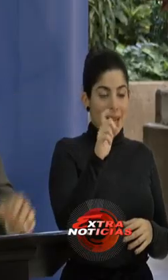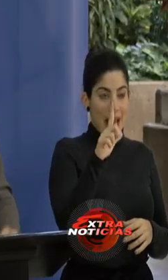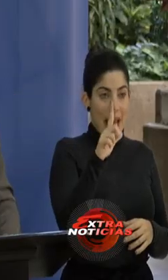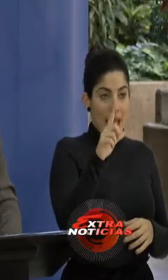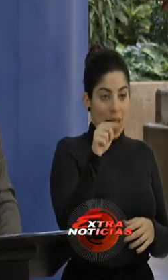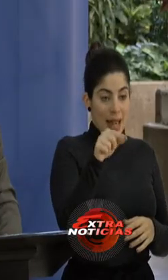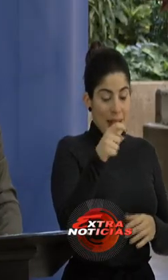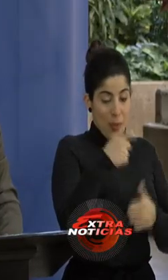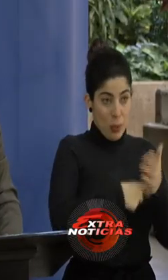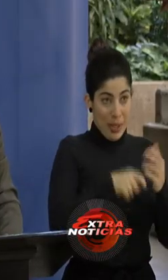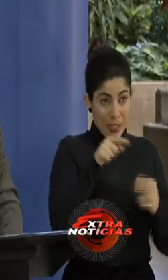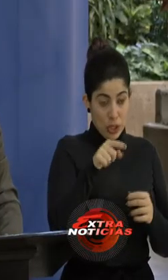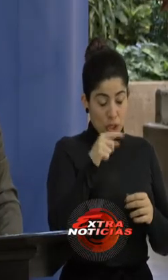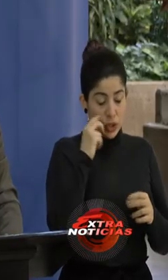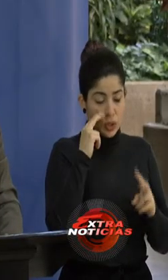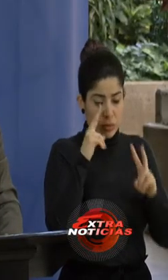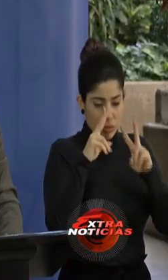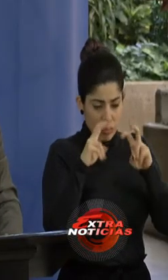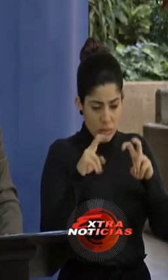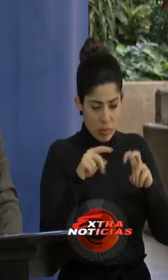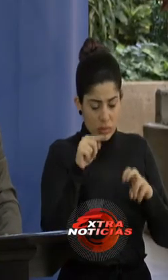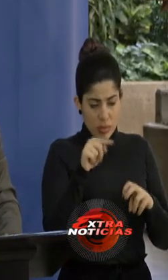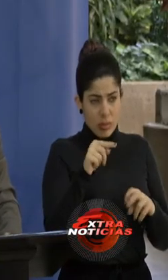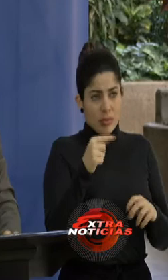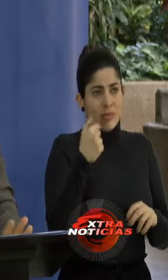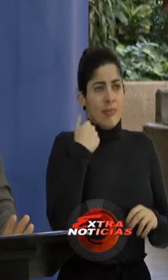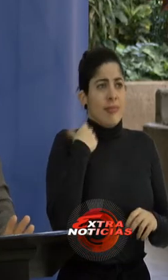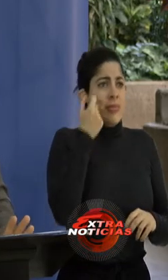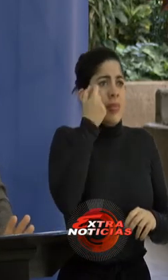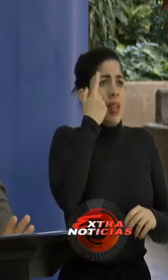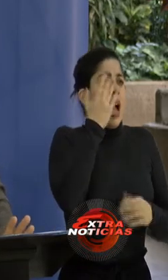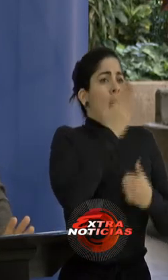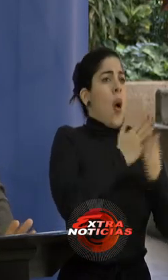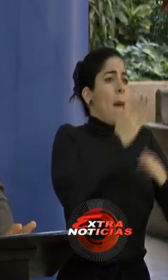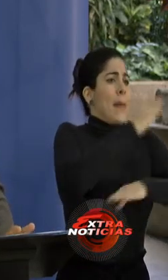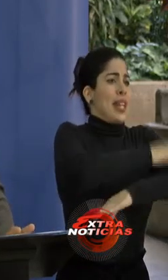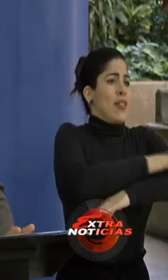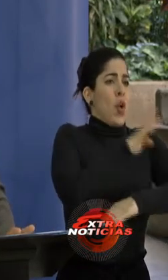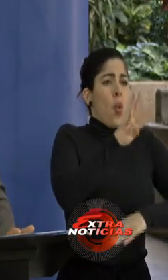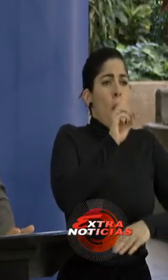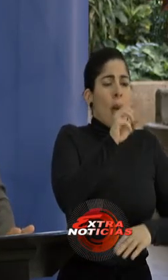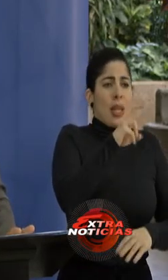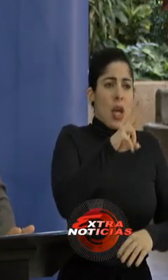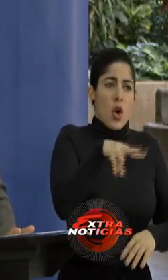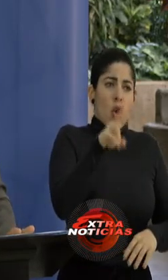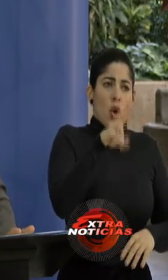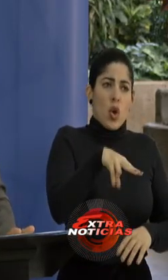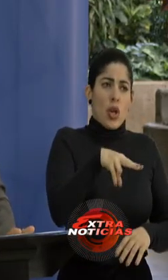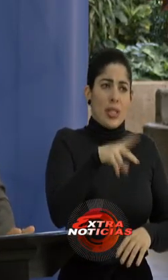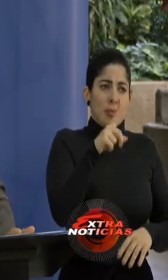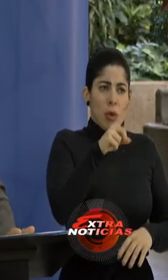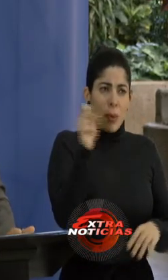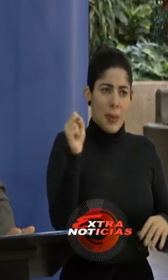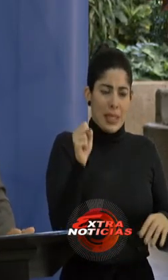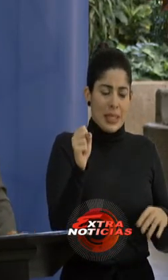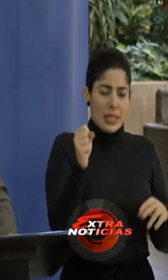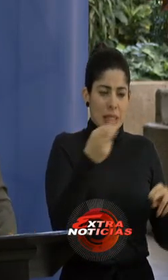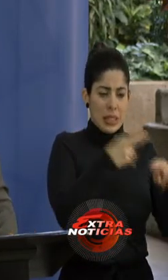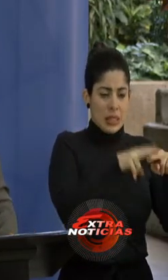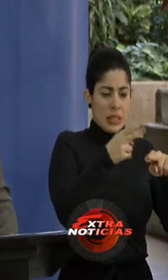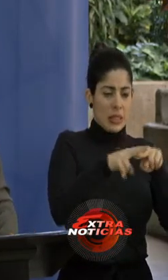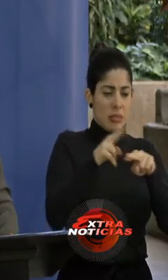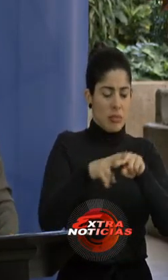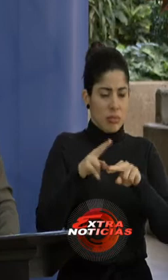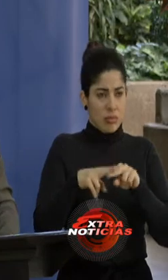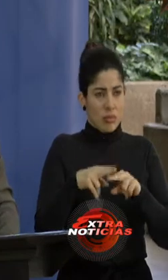impuesto estamos hablando que es entiendo que en alguna de las plataformas son 40 colones por mes si no me equivoco